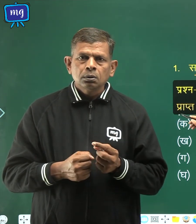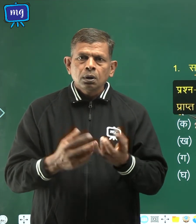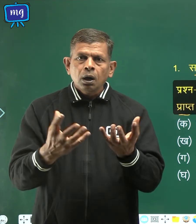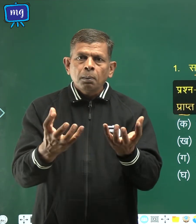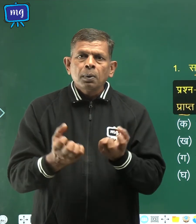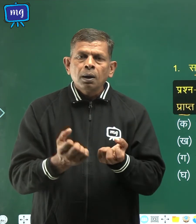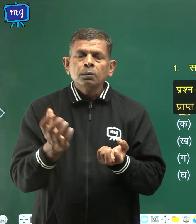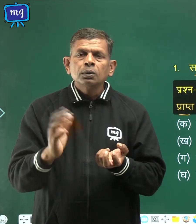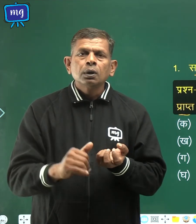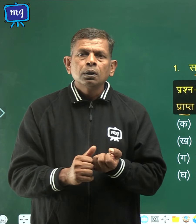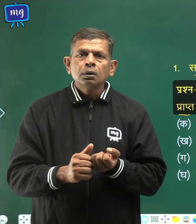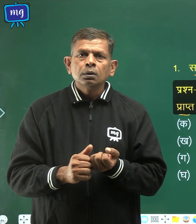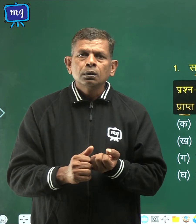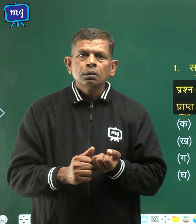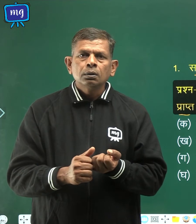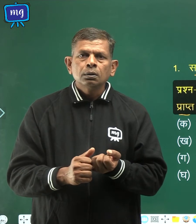प्राप्त होता है।